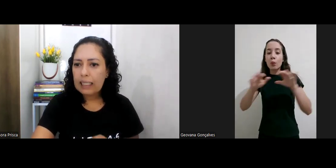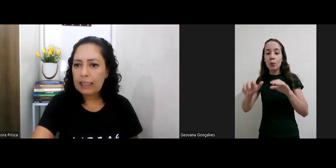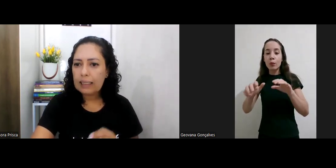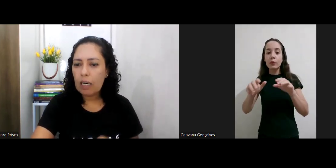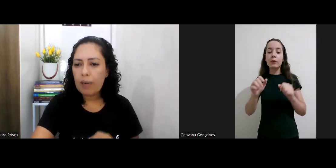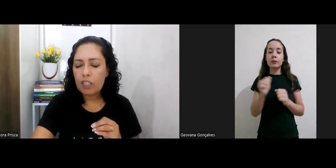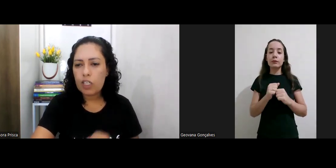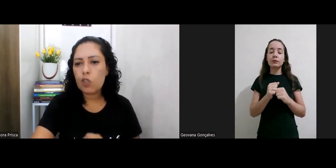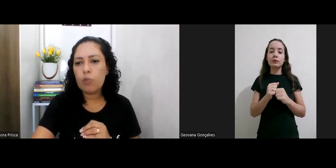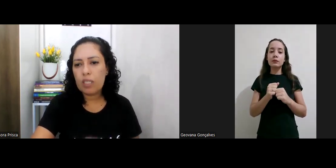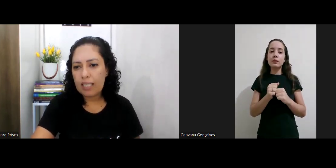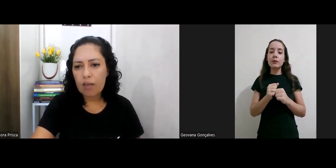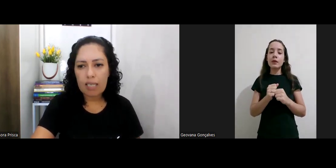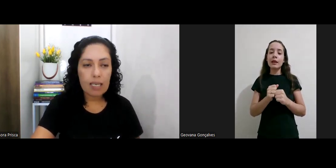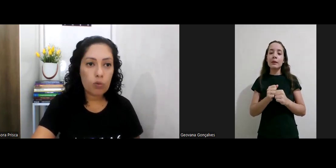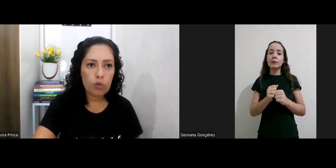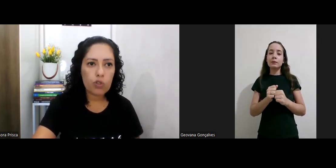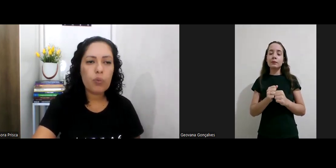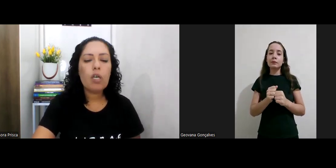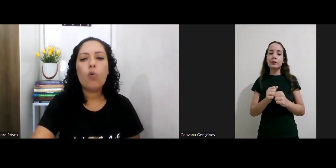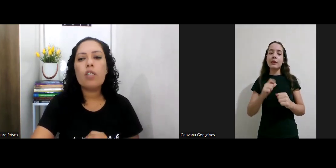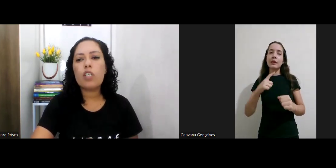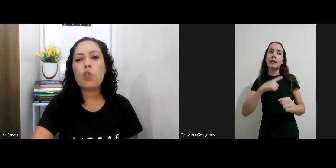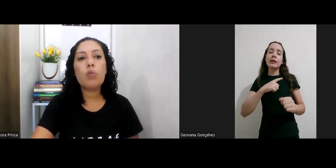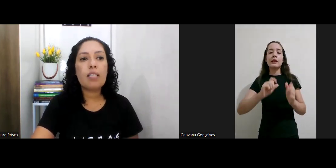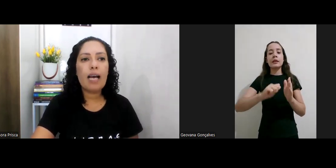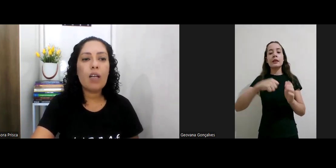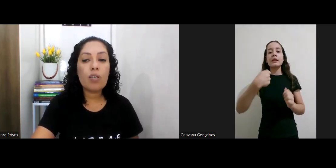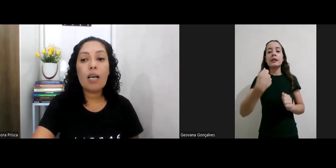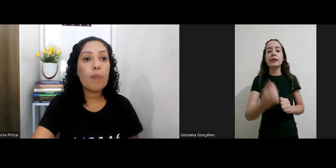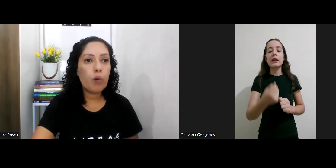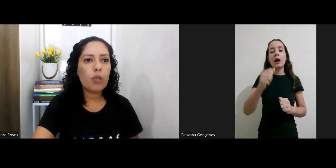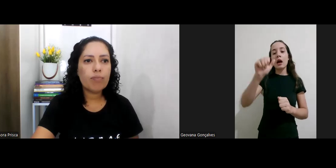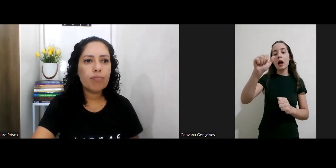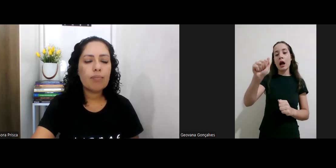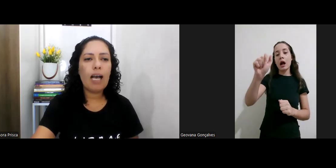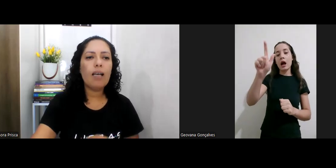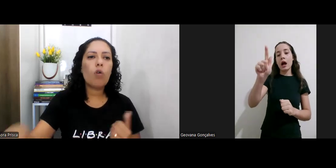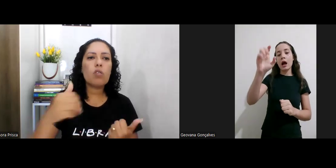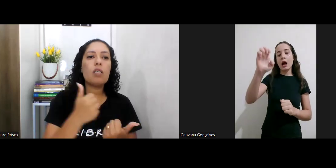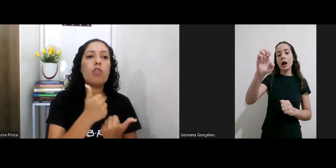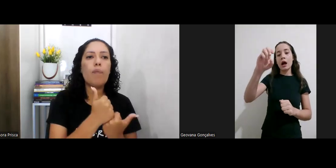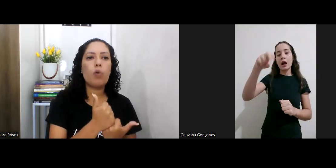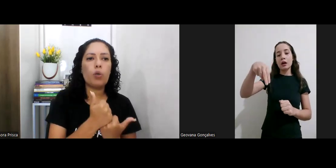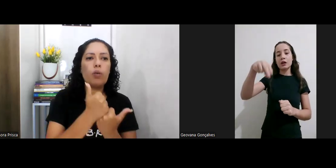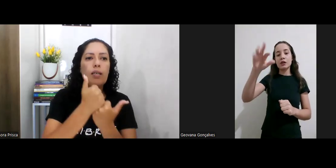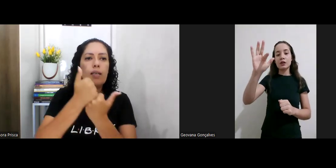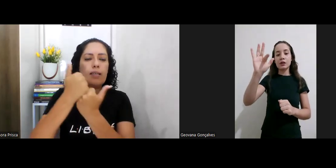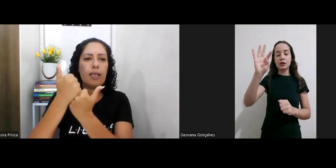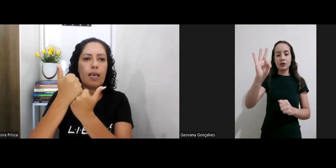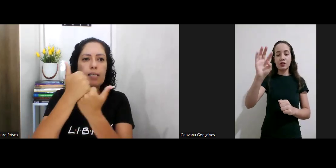Brenda. Tem sinal para agente comunitário da saúde? O agente comunitário é o que dá o apoio, tá? Qual é o sinal de